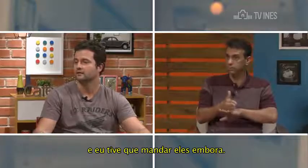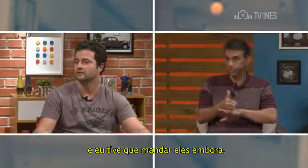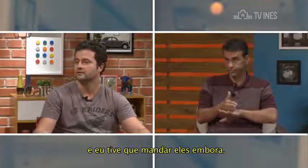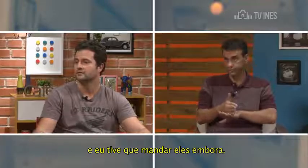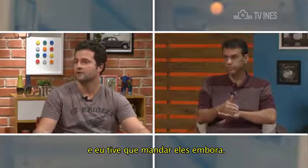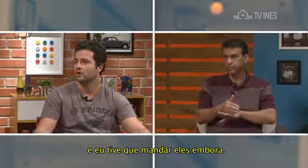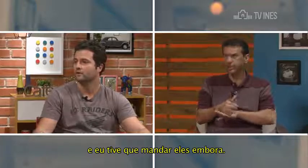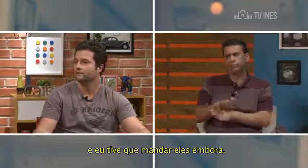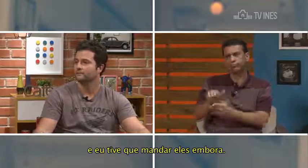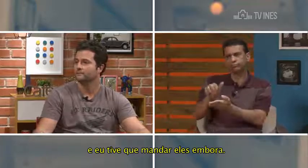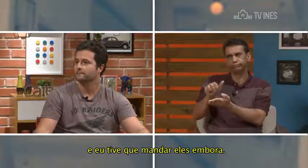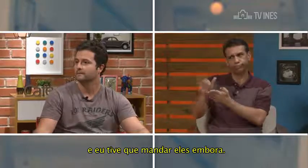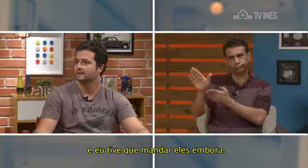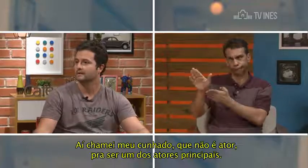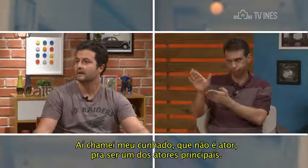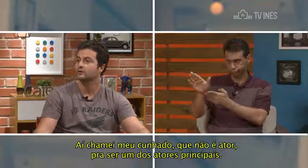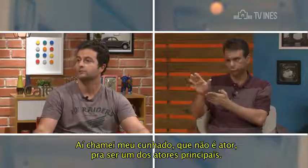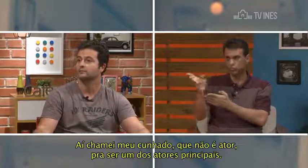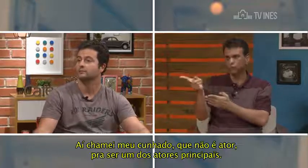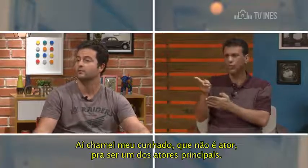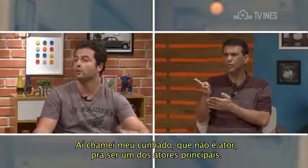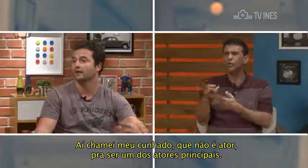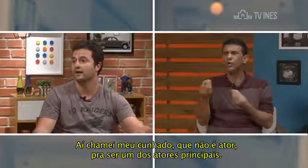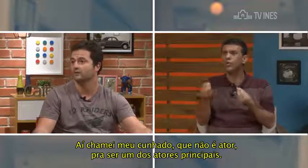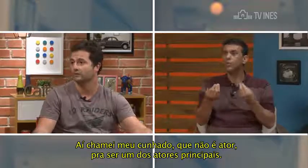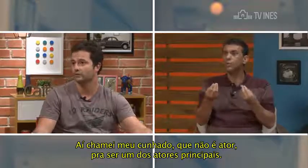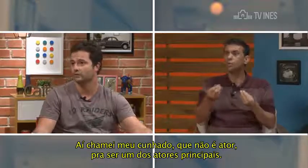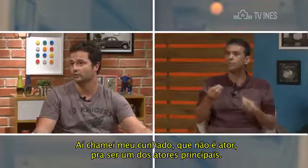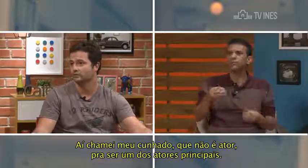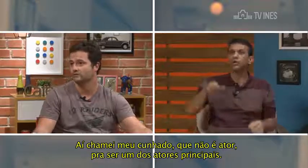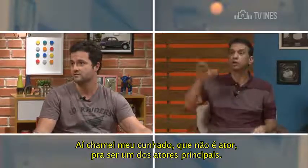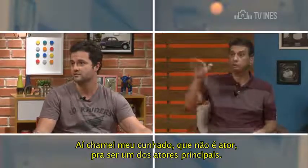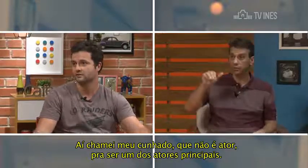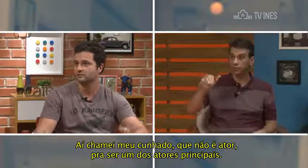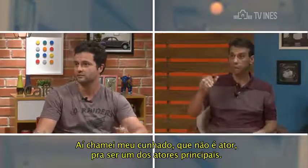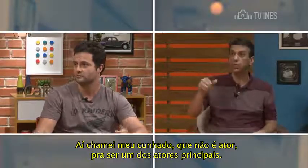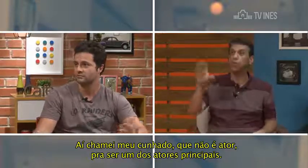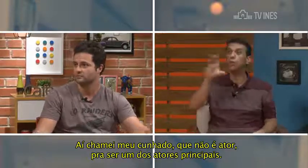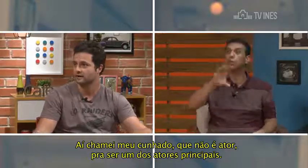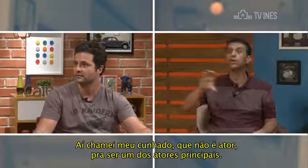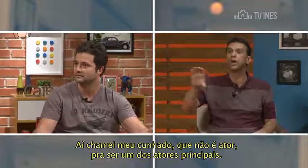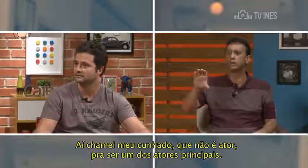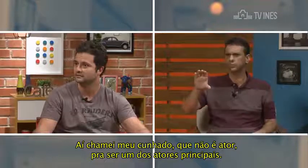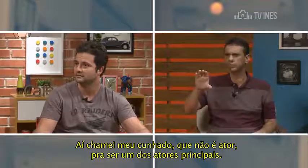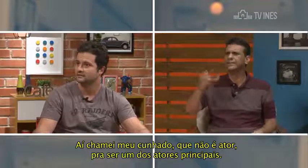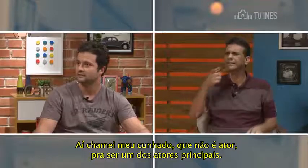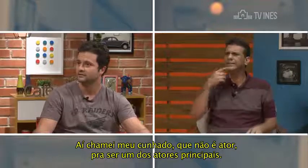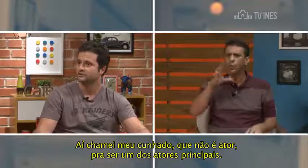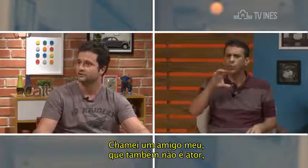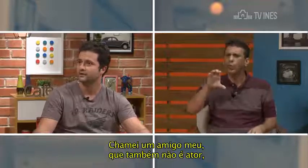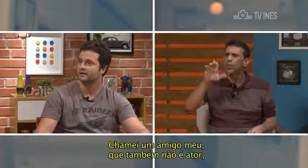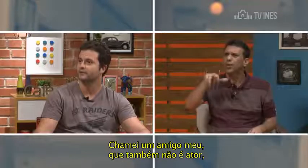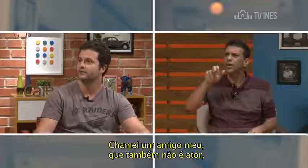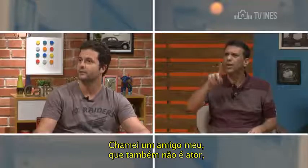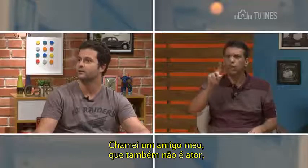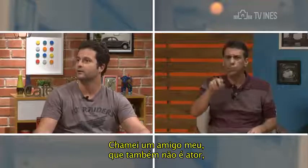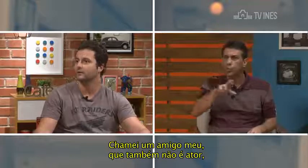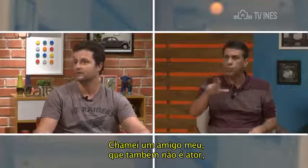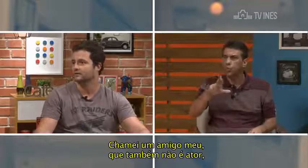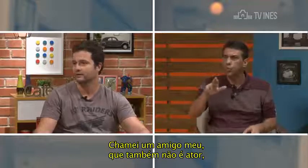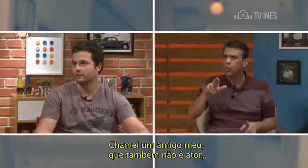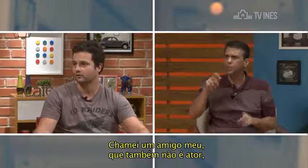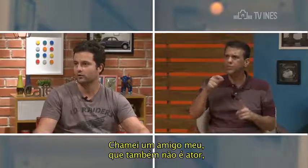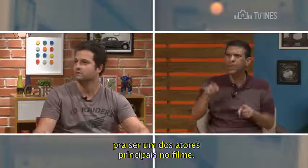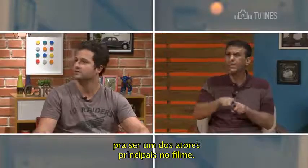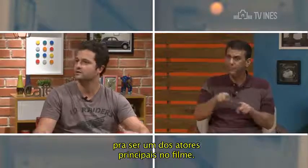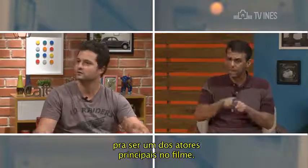mandar eles embora. E aí eu chamei meu cunhado, que não é ator, para ser um dos atores principais. Chamei um amigo